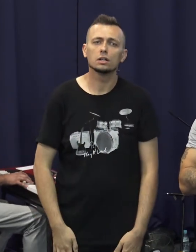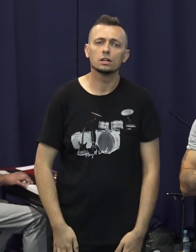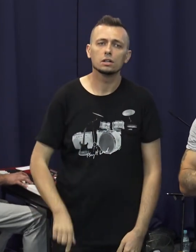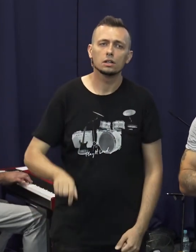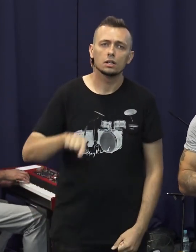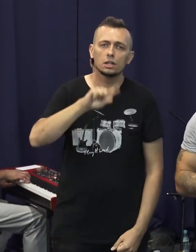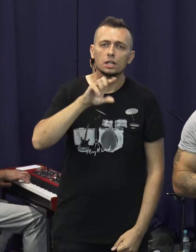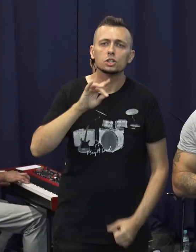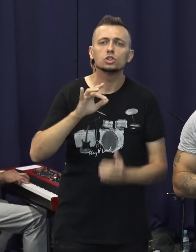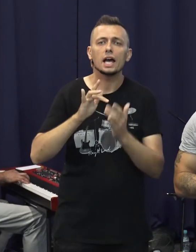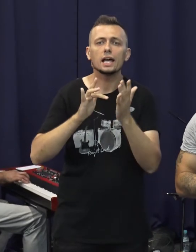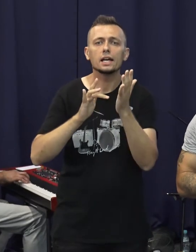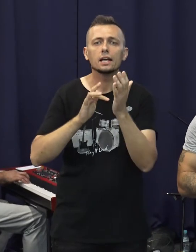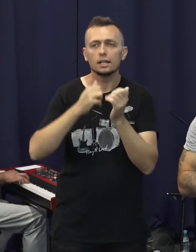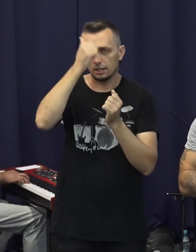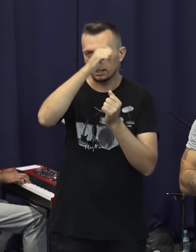że Chrystus wstał z martwych.